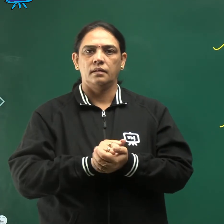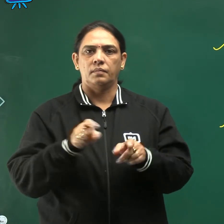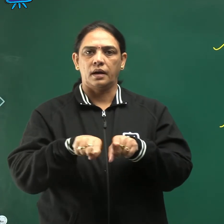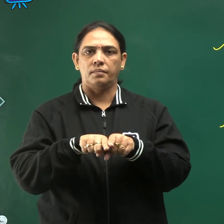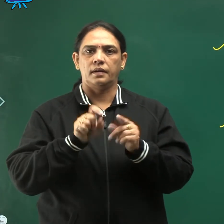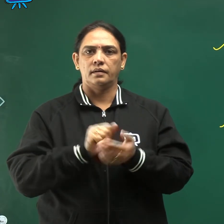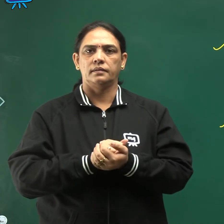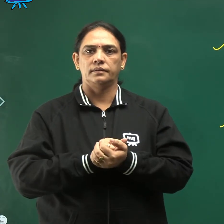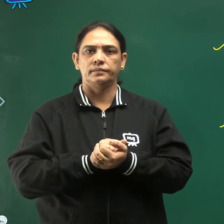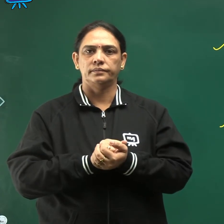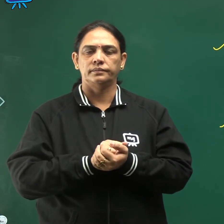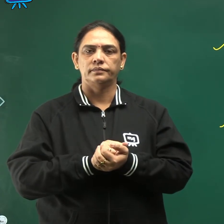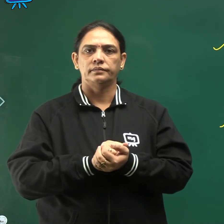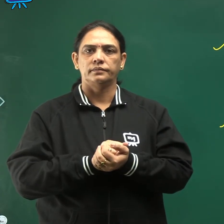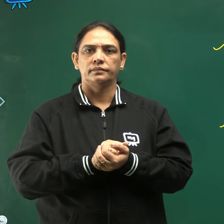बराबर